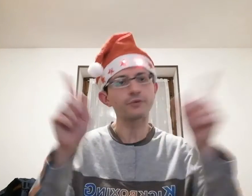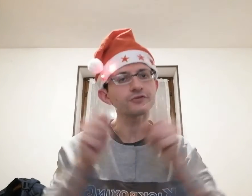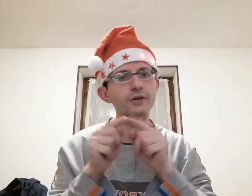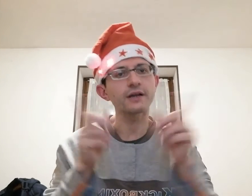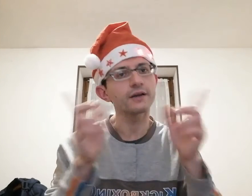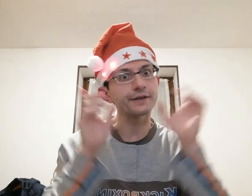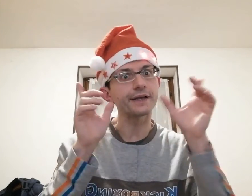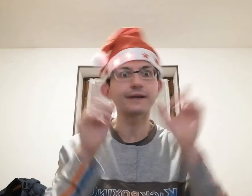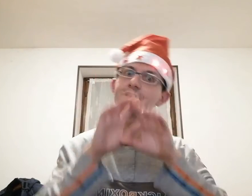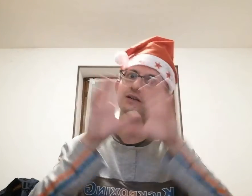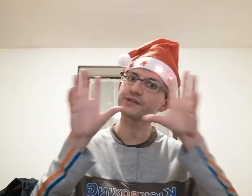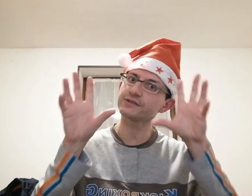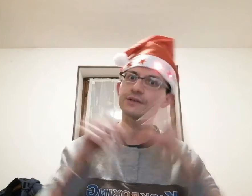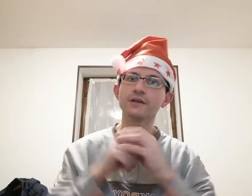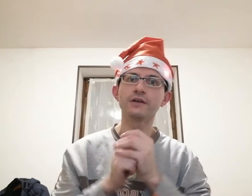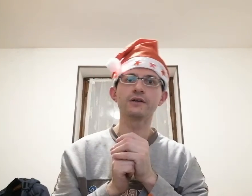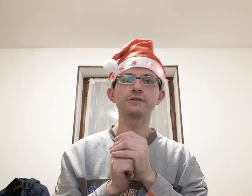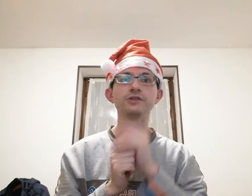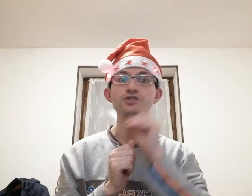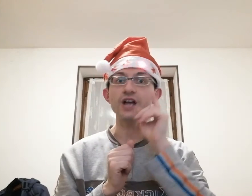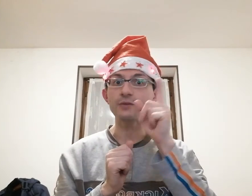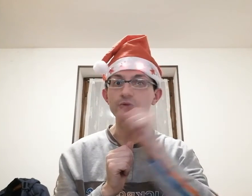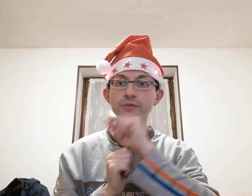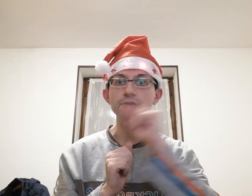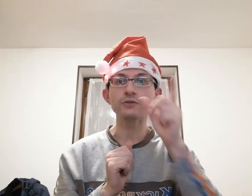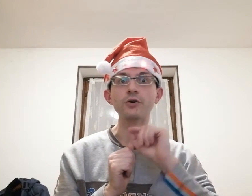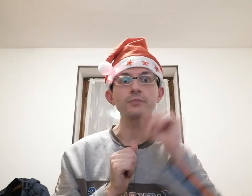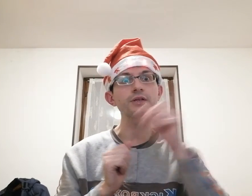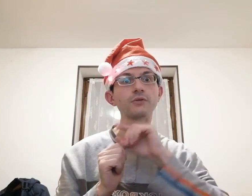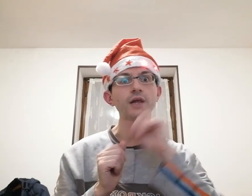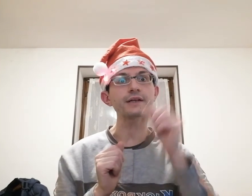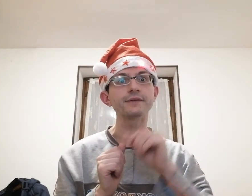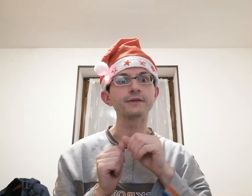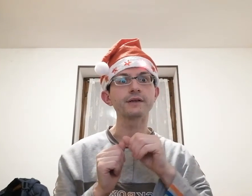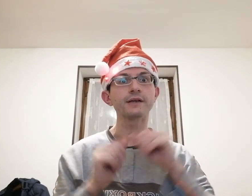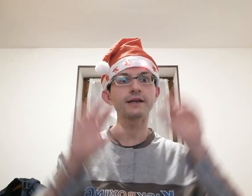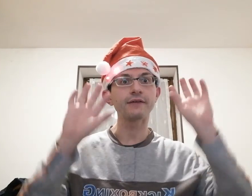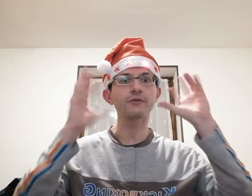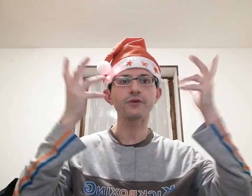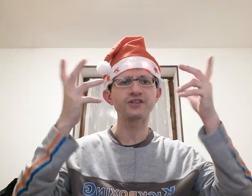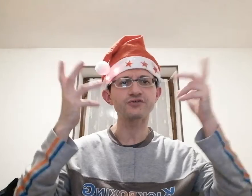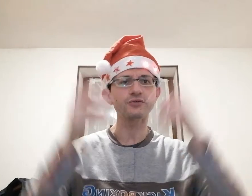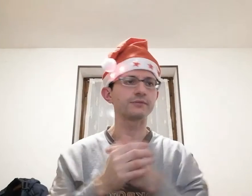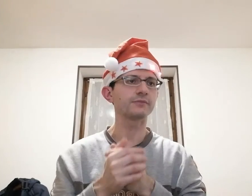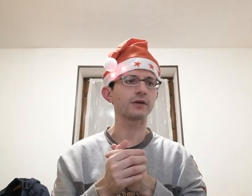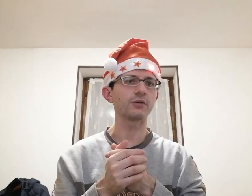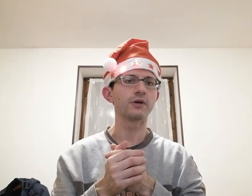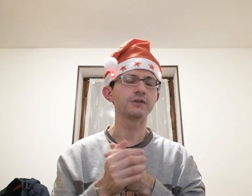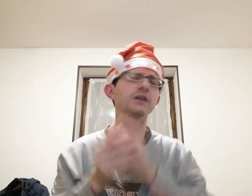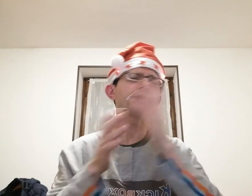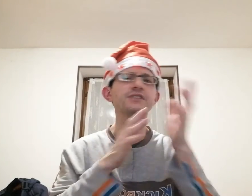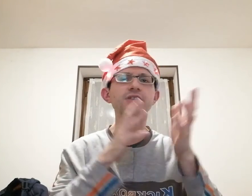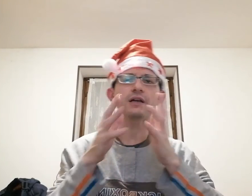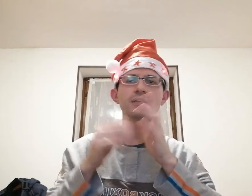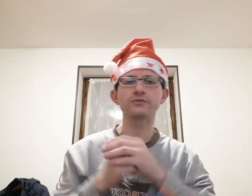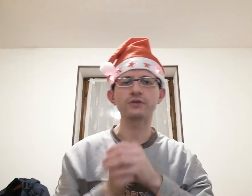possono anche le idee queste, diciamo, in modo particolare, te le vengono fuori da sola. Ecco, diciamo, la felicità è tutto un